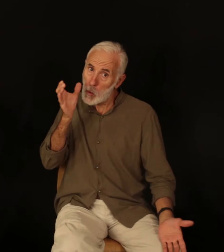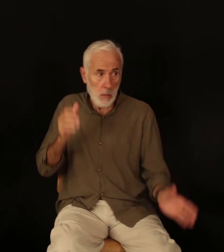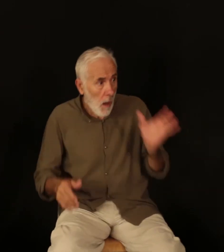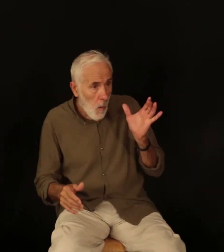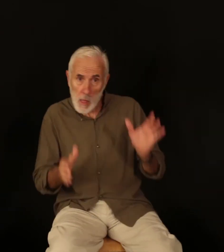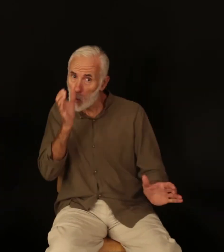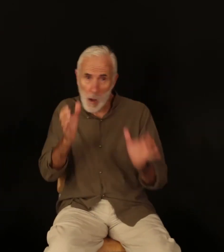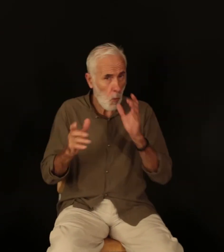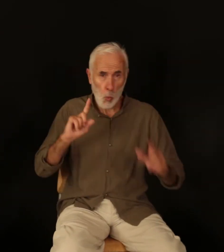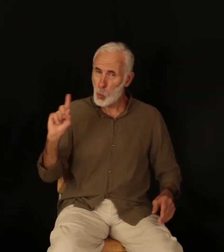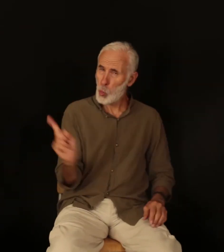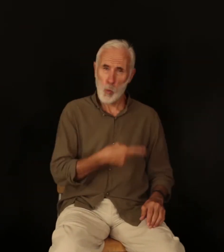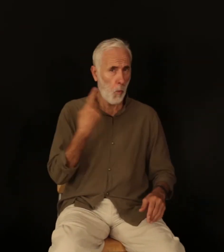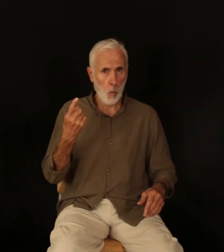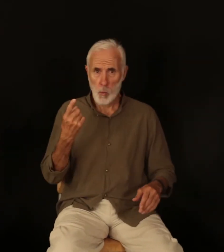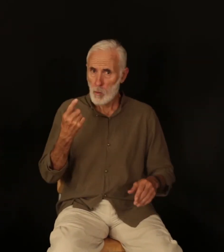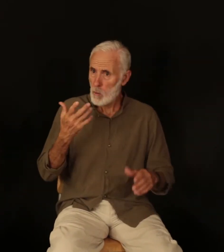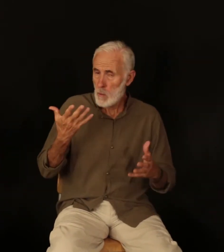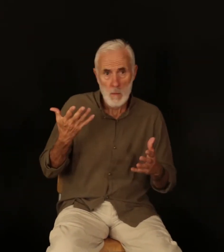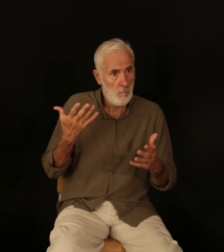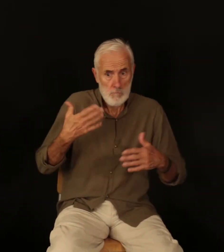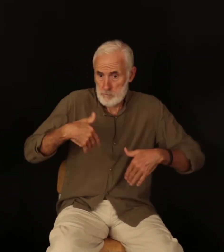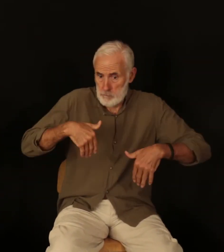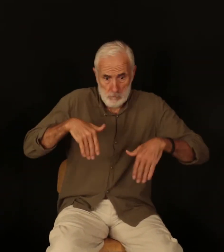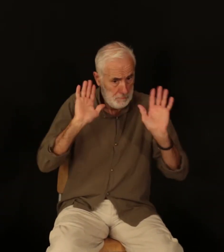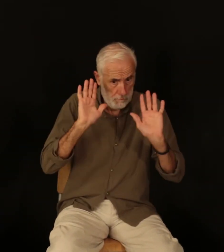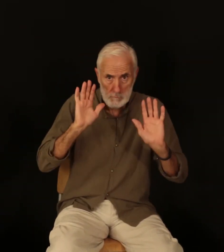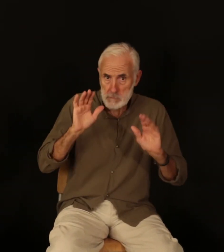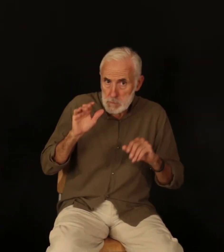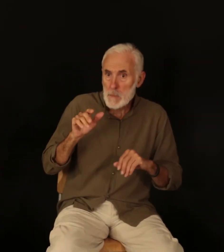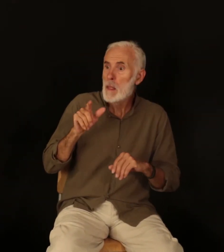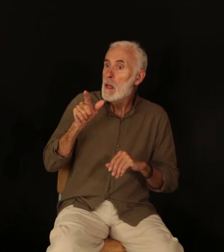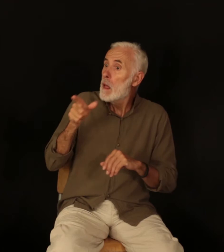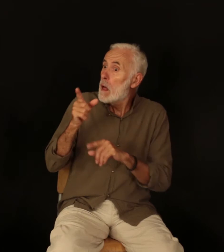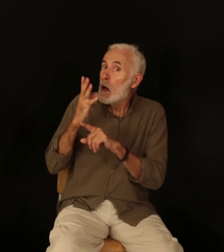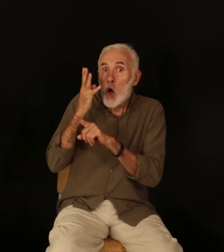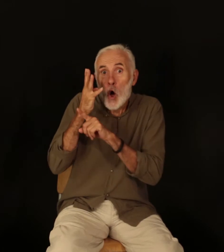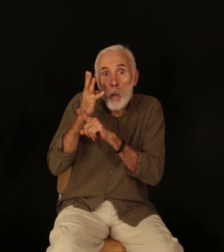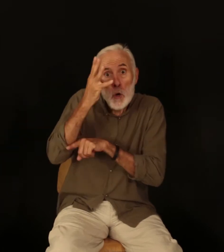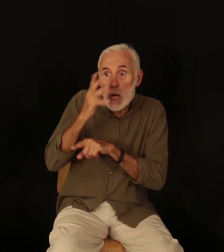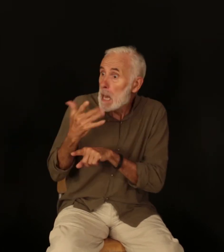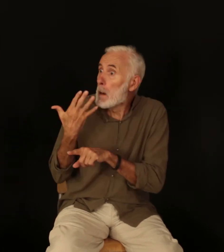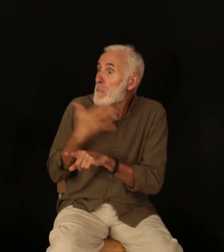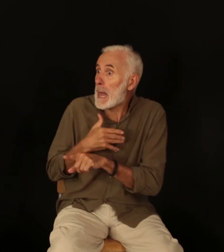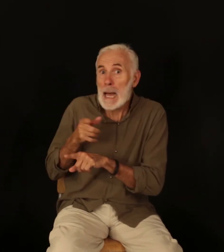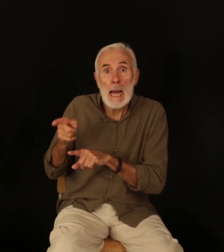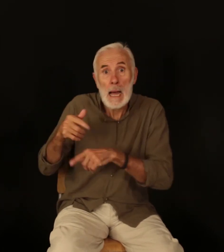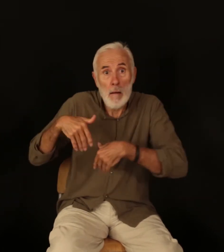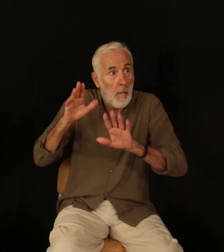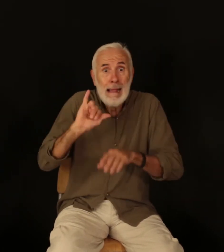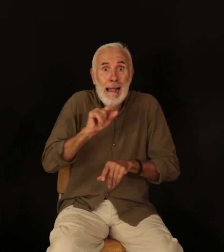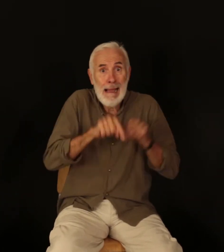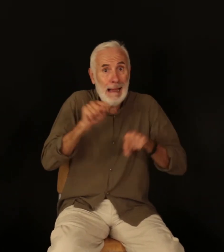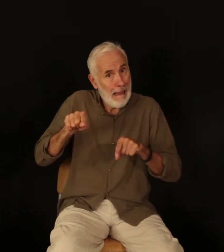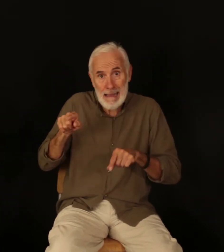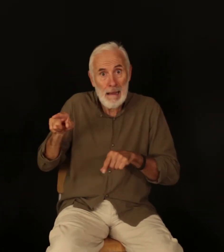prises et que n'importe quelle personne à qui le projet plaît peut